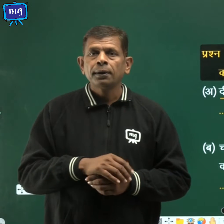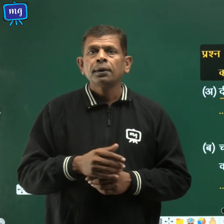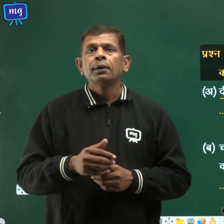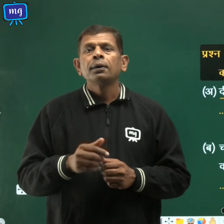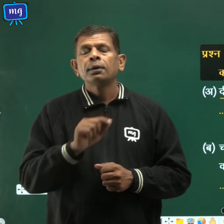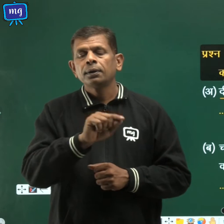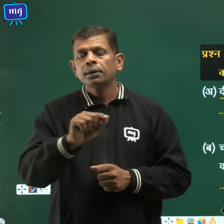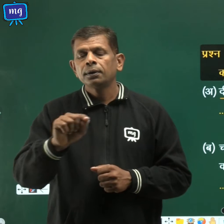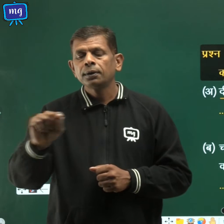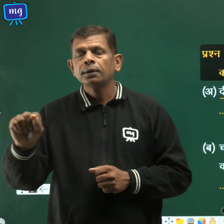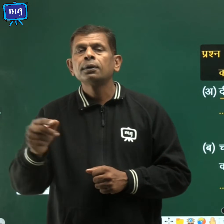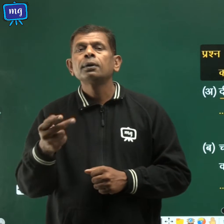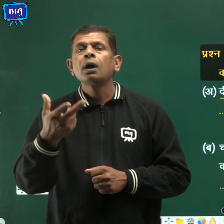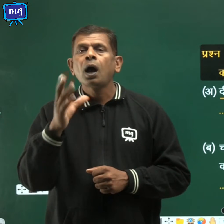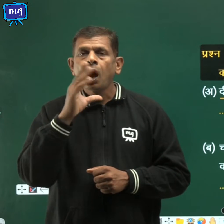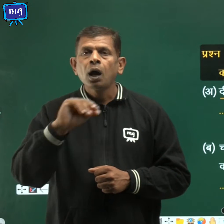डैश कहलाता है।